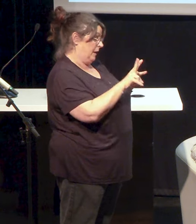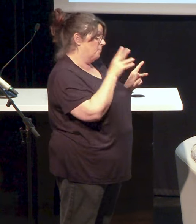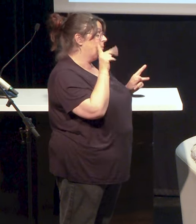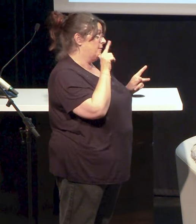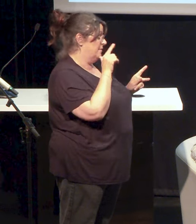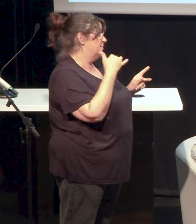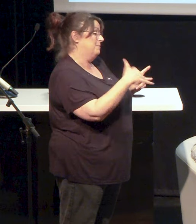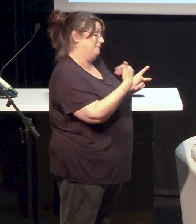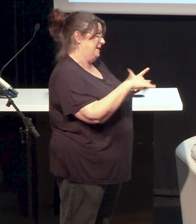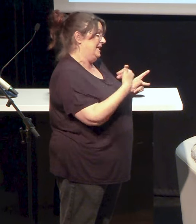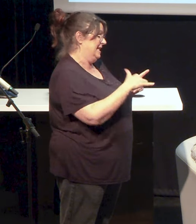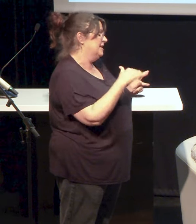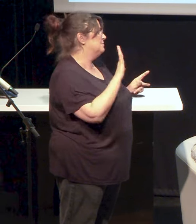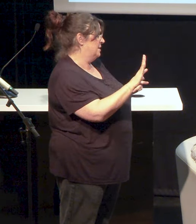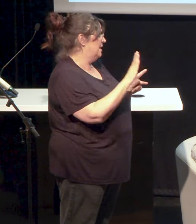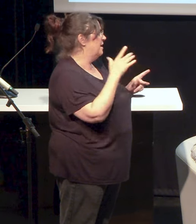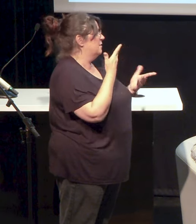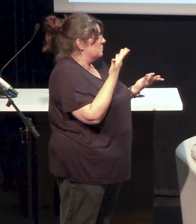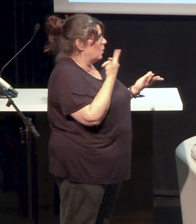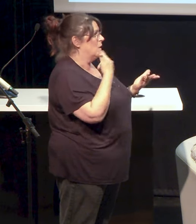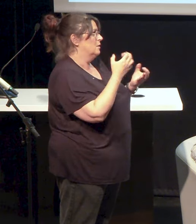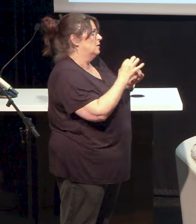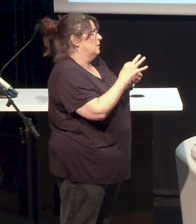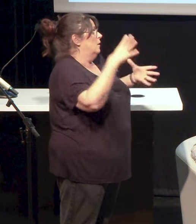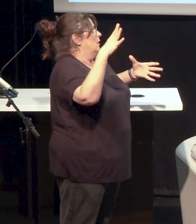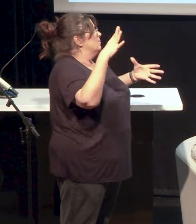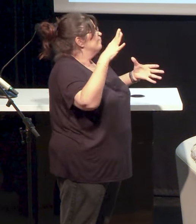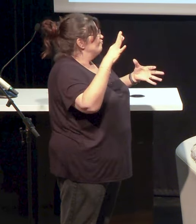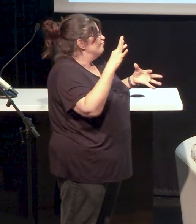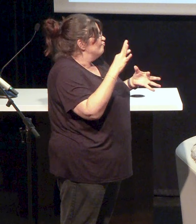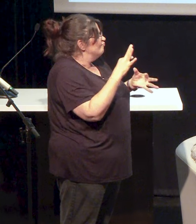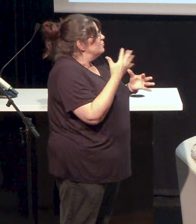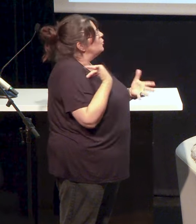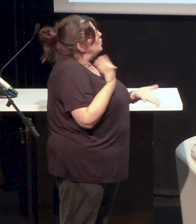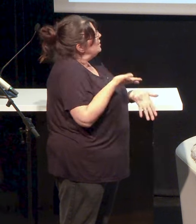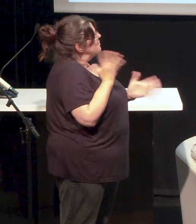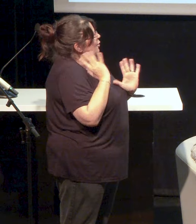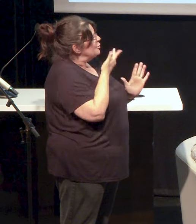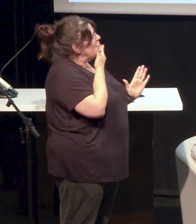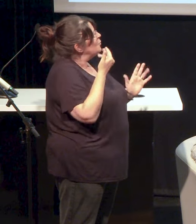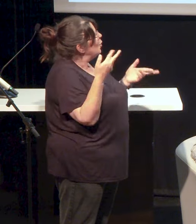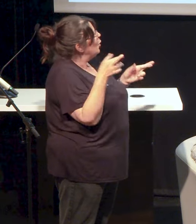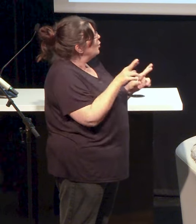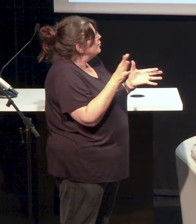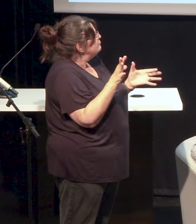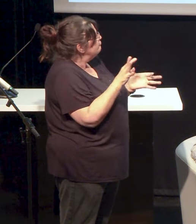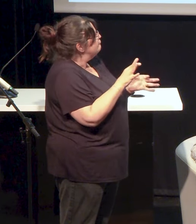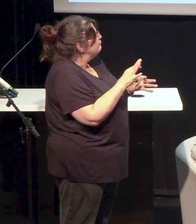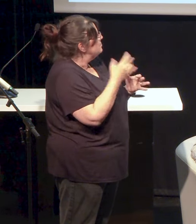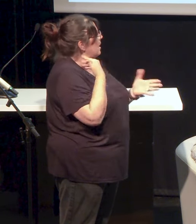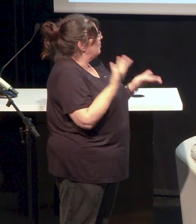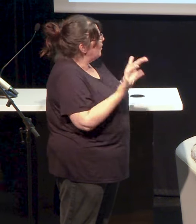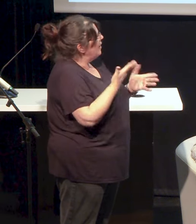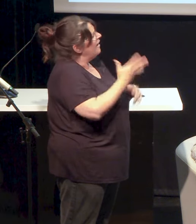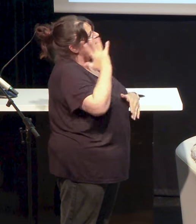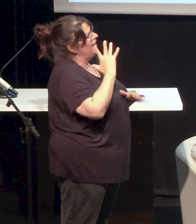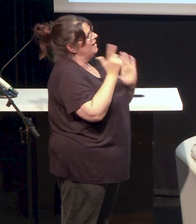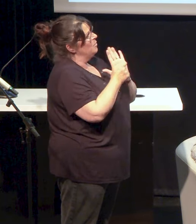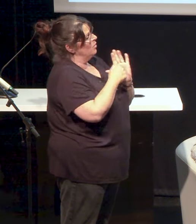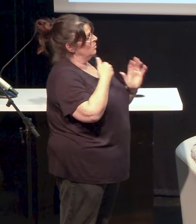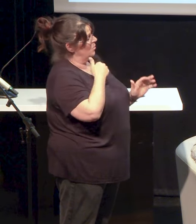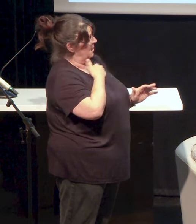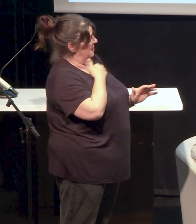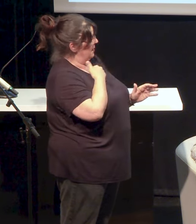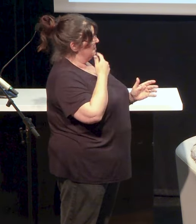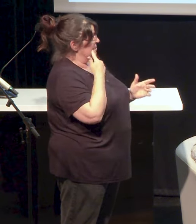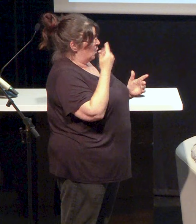bon, effectivement, il y a un gap qui a été, ces 10 dernières années, bien amélioré, hein, par rapport à ce que moi j'ai connu dans